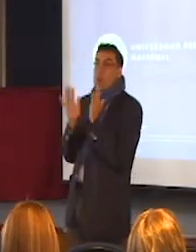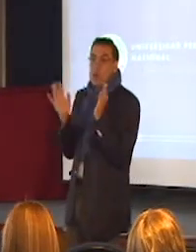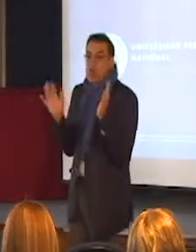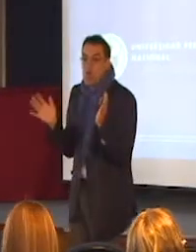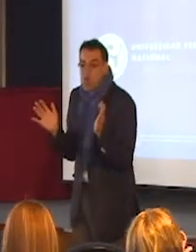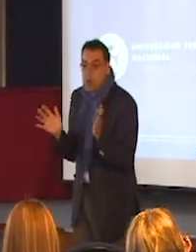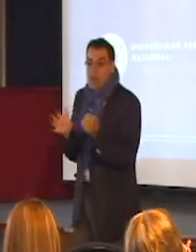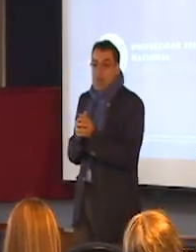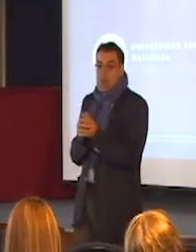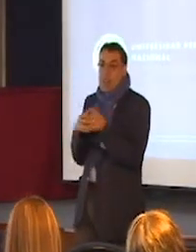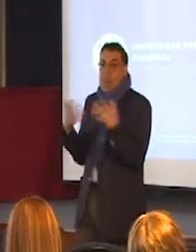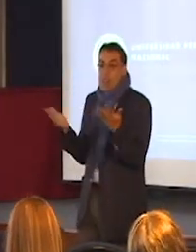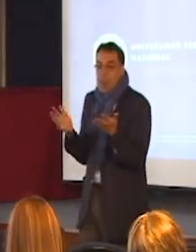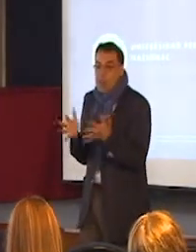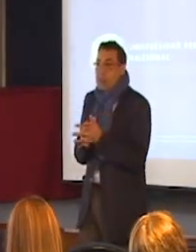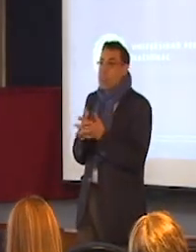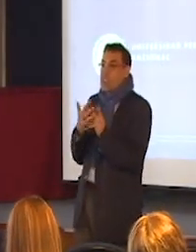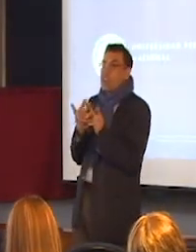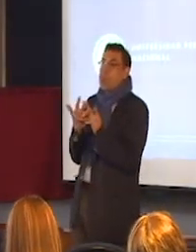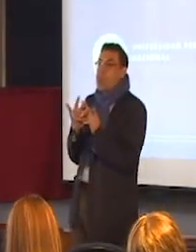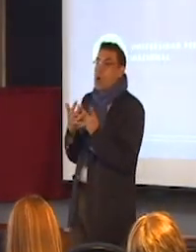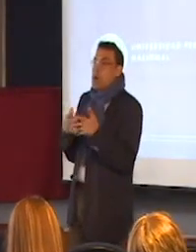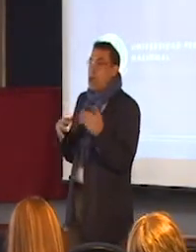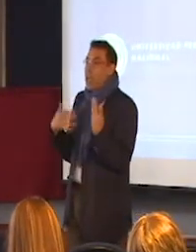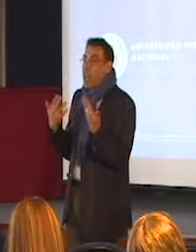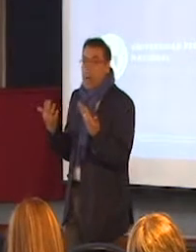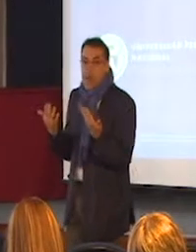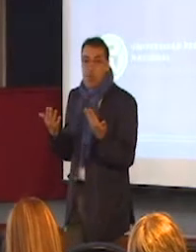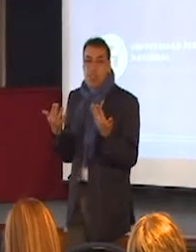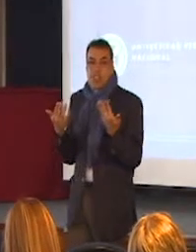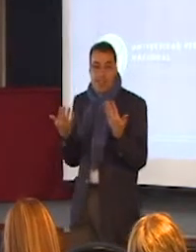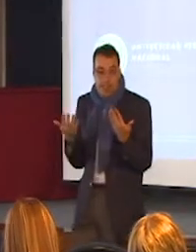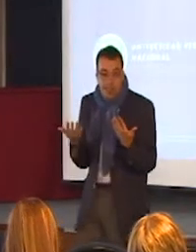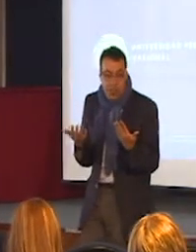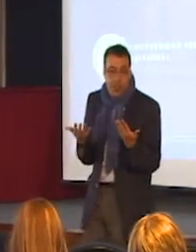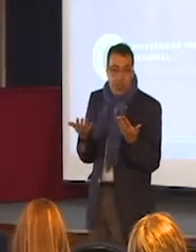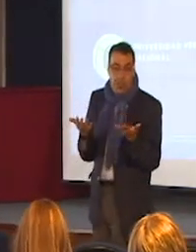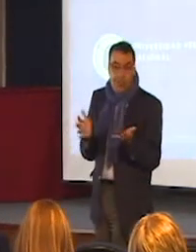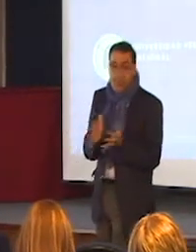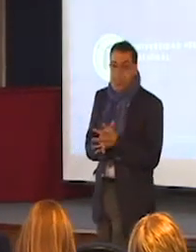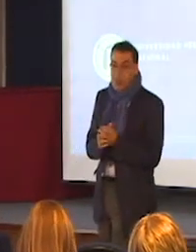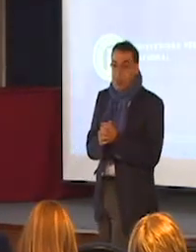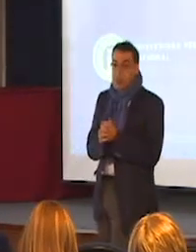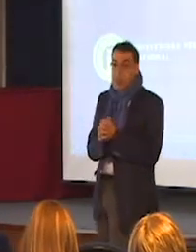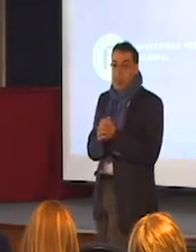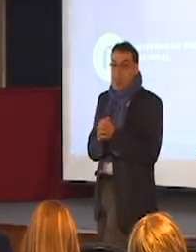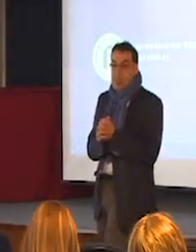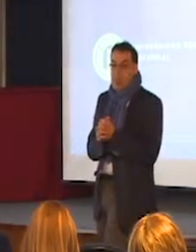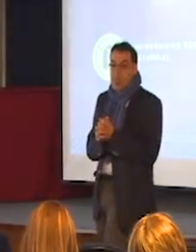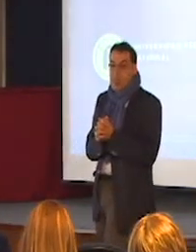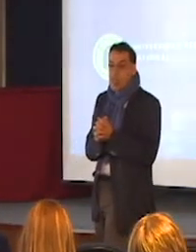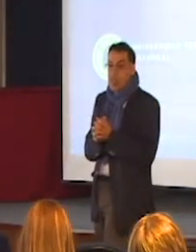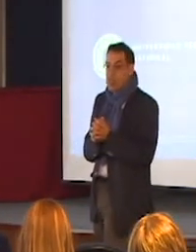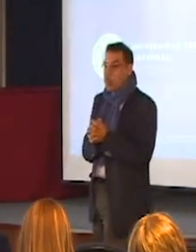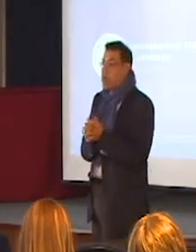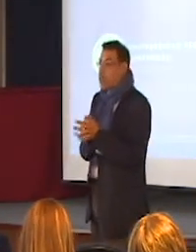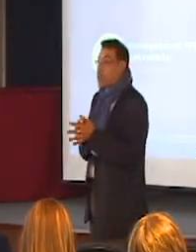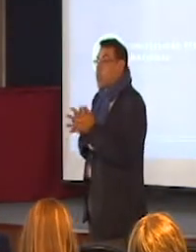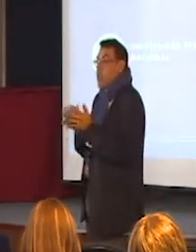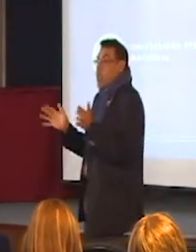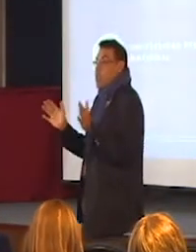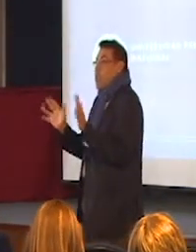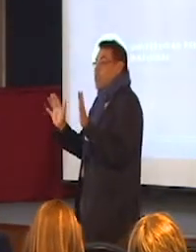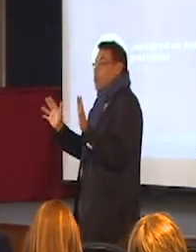faltan mayores aperturas de orden académico administrativo para la utilización de los sistemas